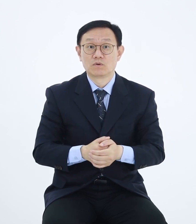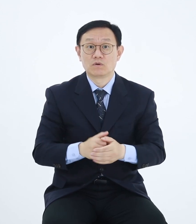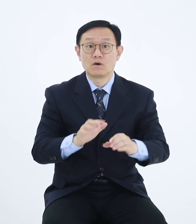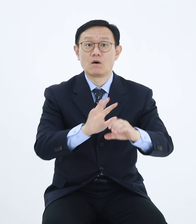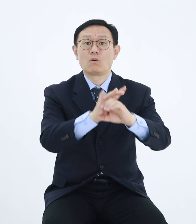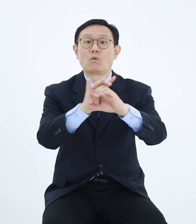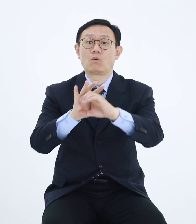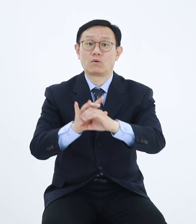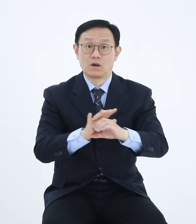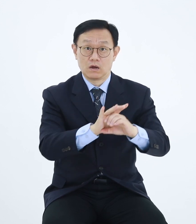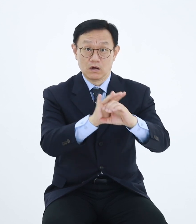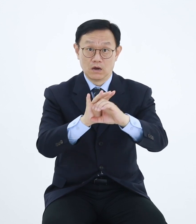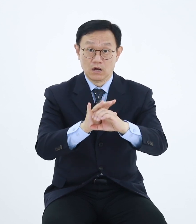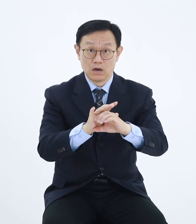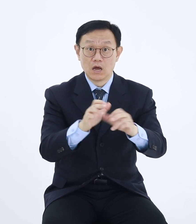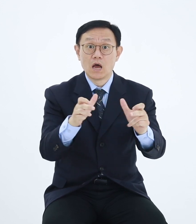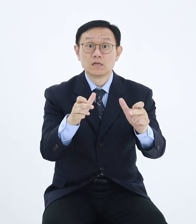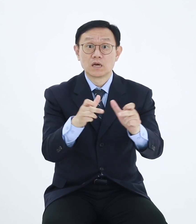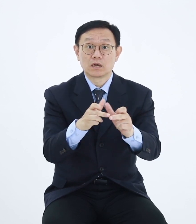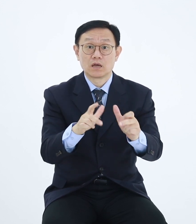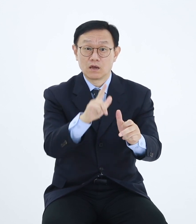코로나19와 장애인 확진자들